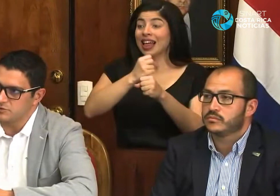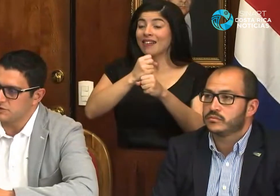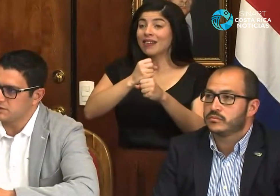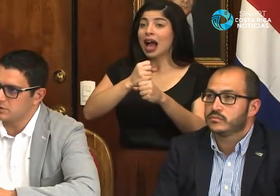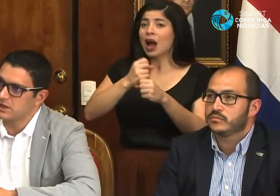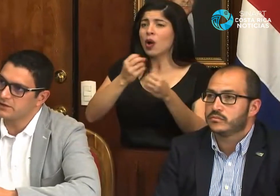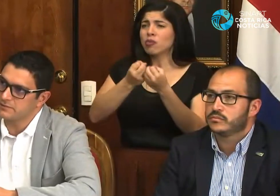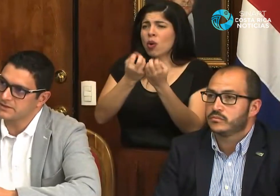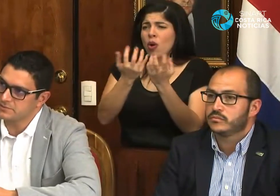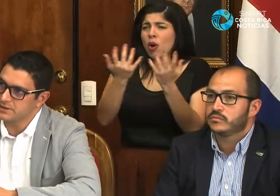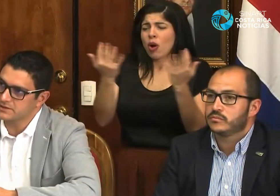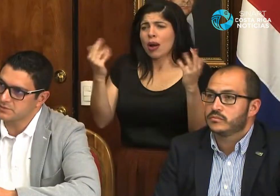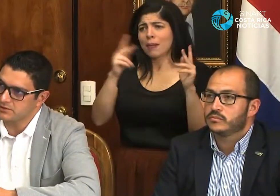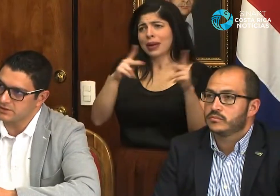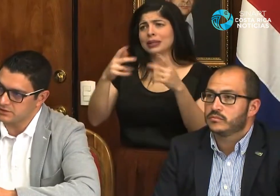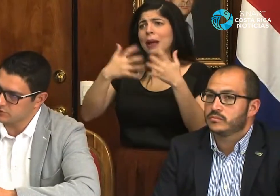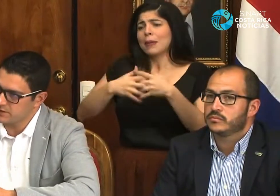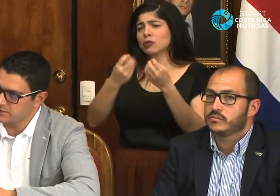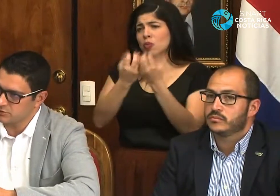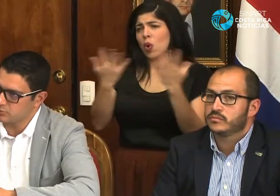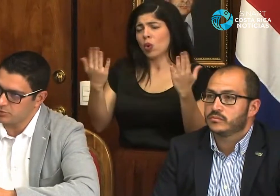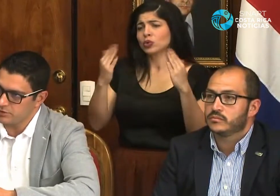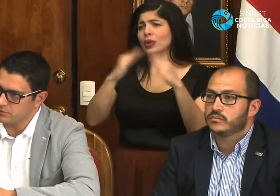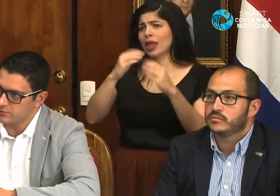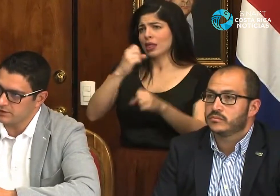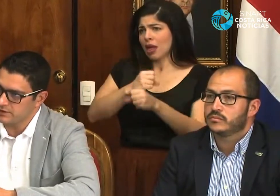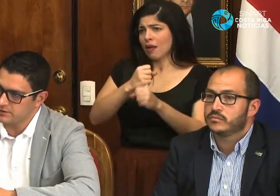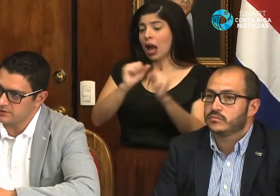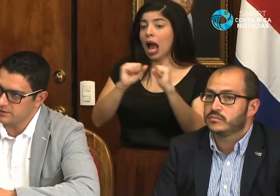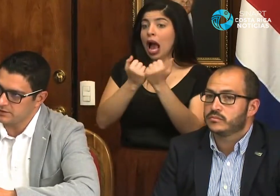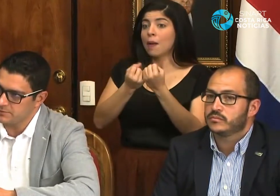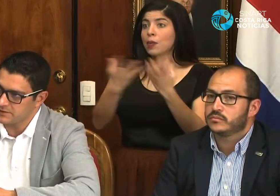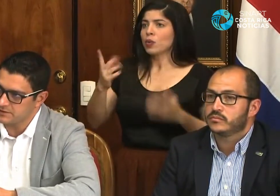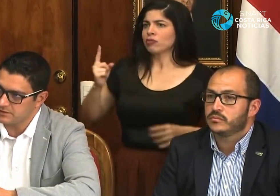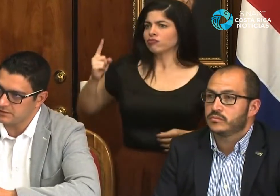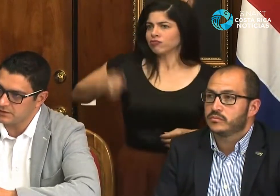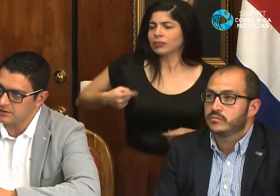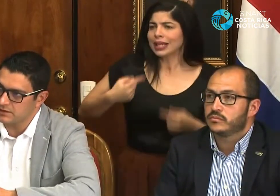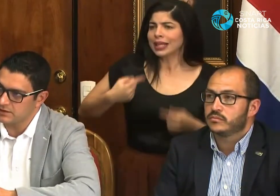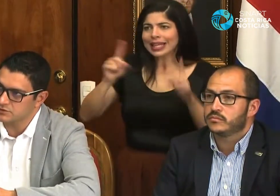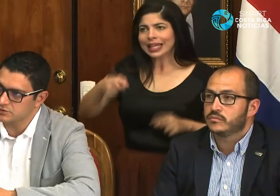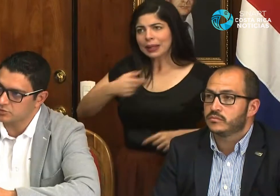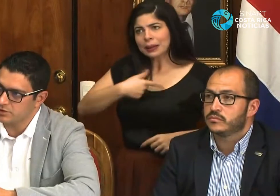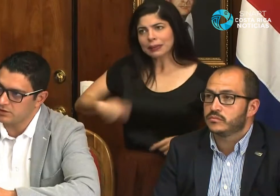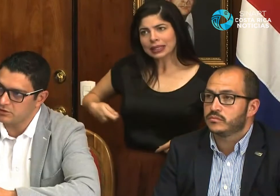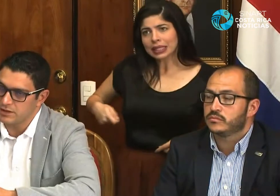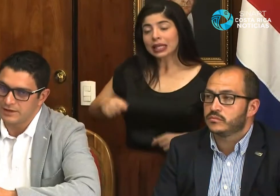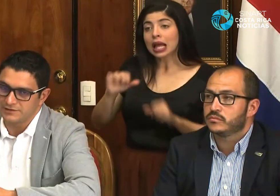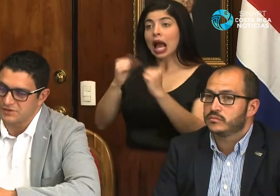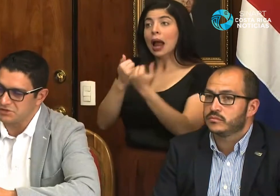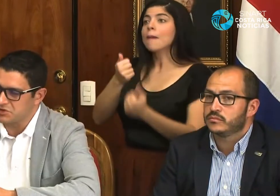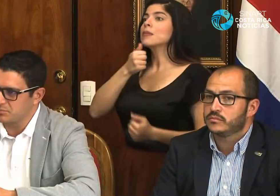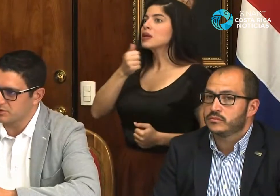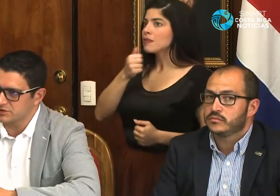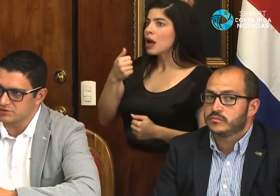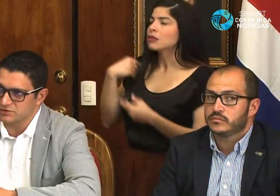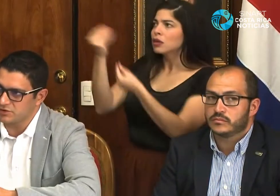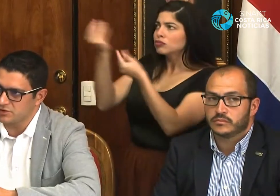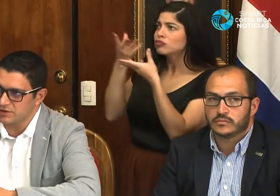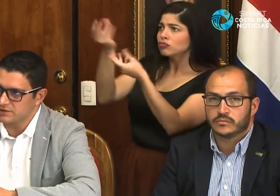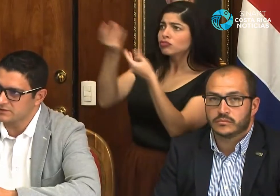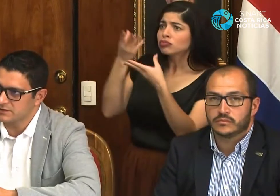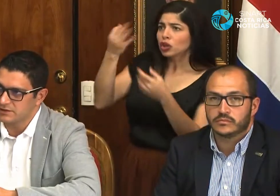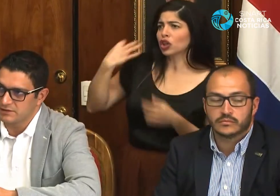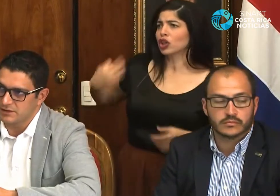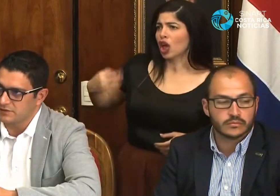sumándose muchísimo cada vez más empresas privadas. Ya saben que el sector público fue una directriz directa del presidente, y en caso del sector privado recibo reportes